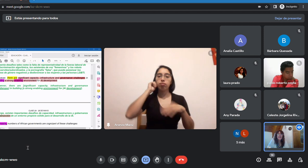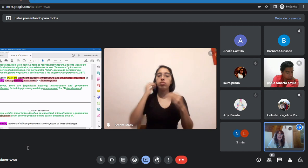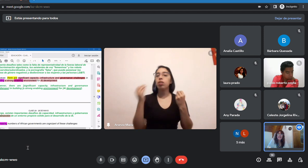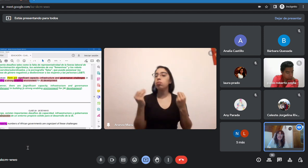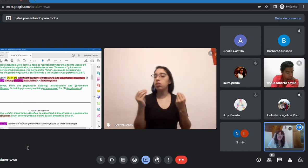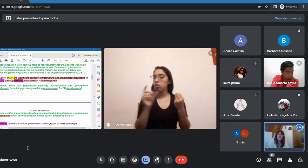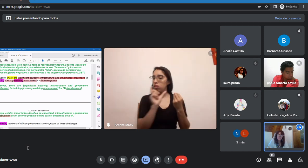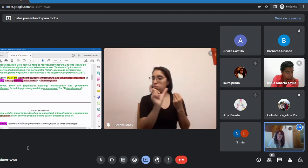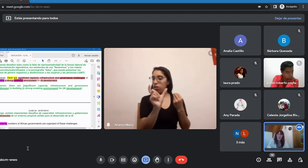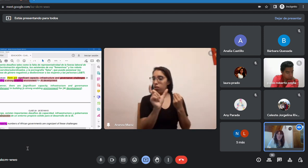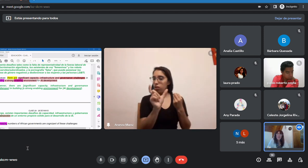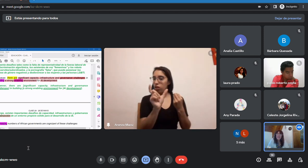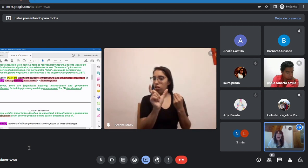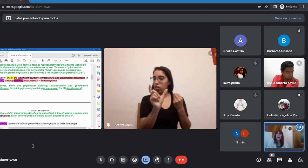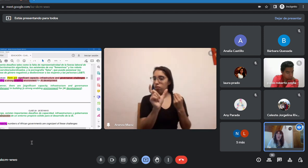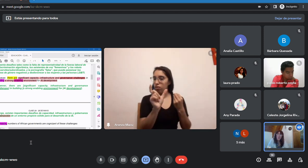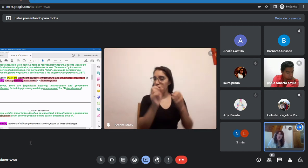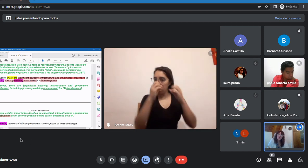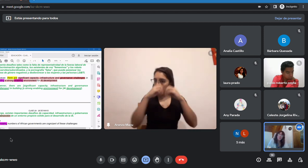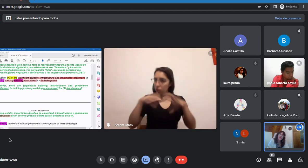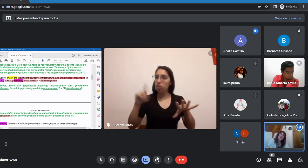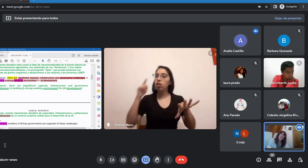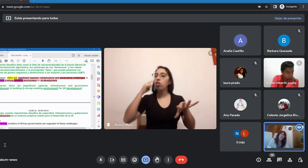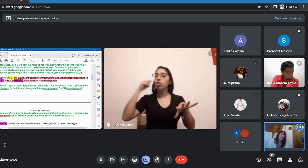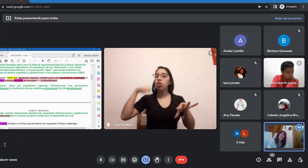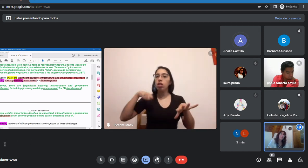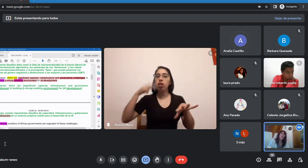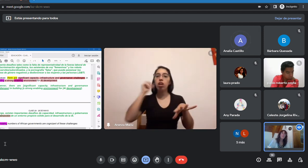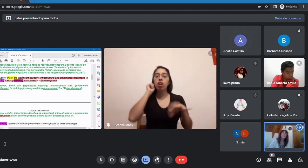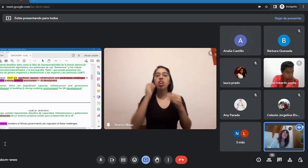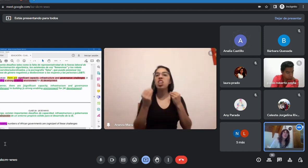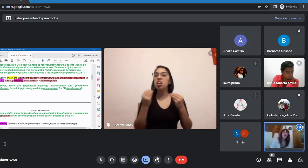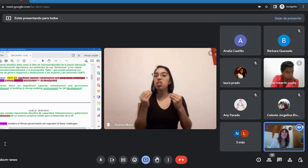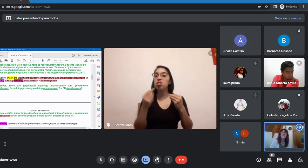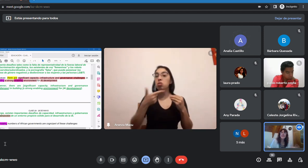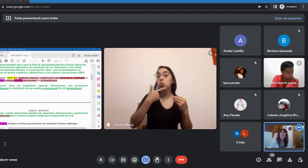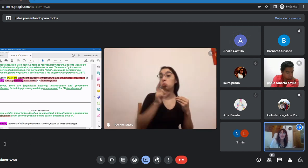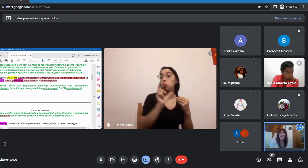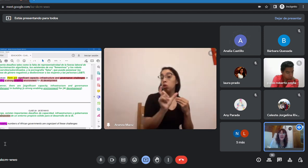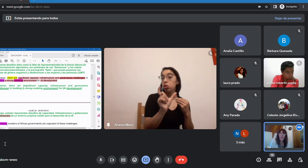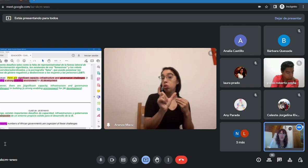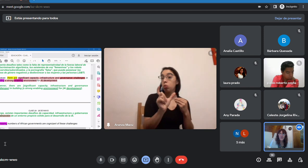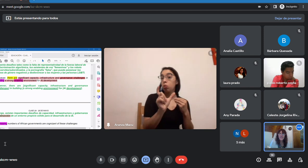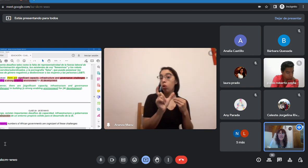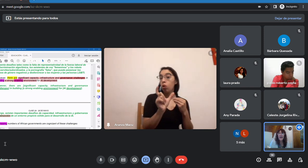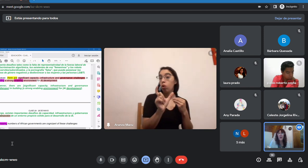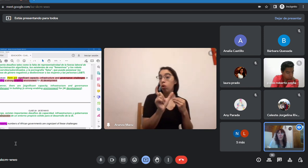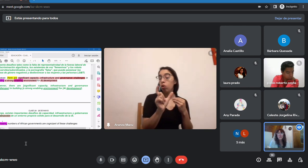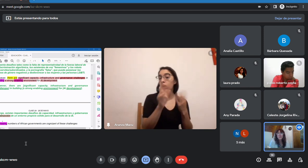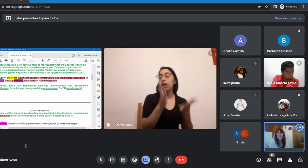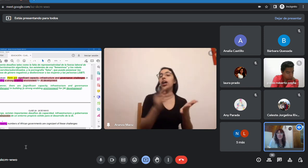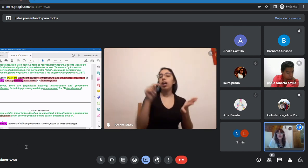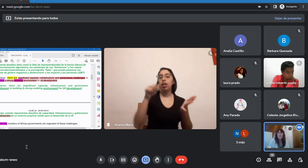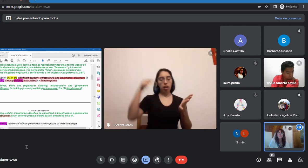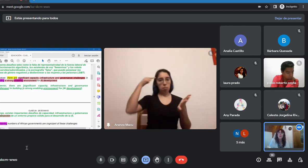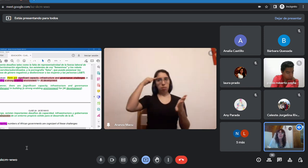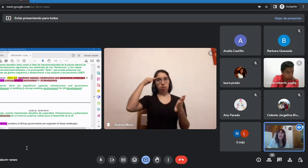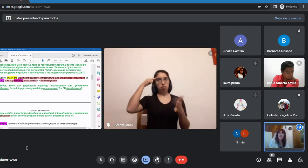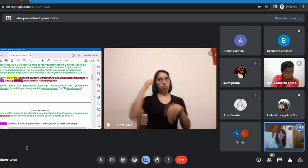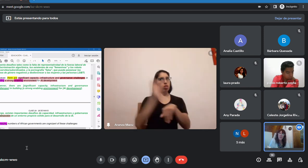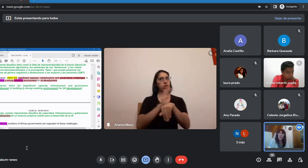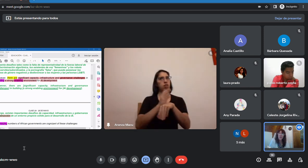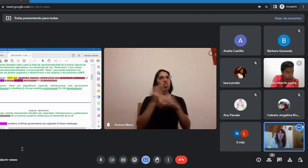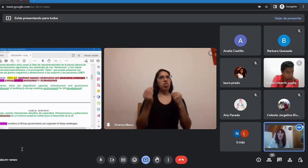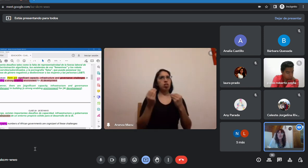ING al inicio, ¿será un sustantivo? Ahí tenemos que pensarlo en el significado. ¿Será un sustantivo